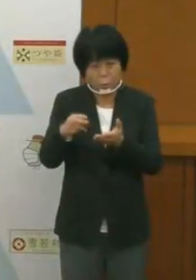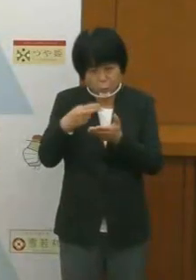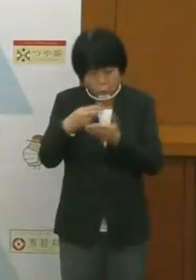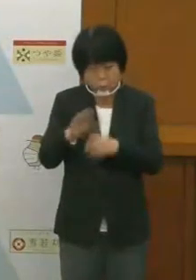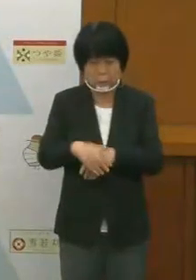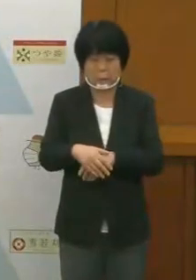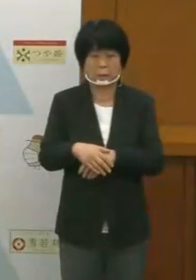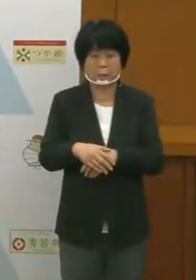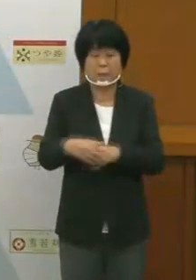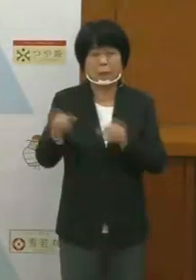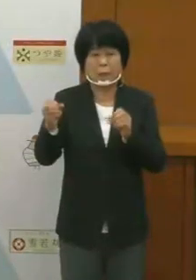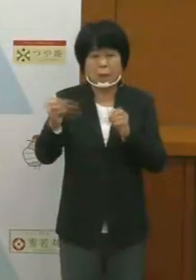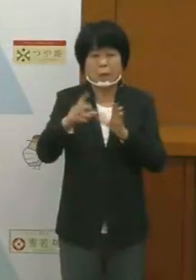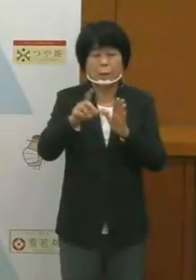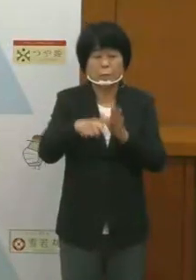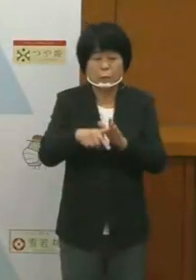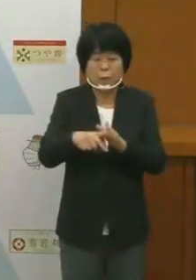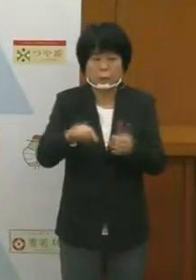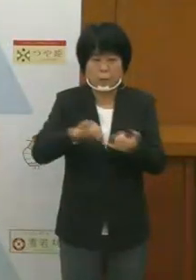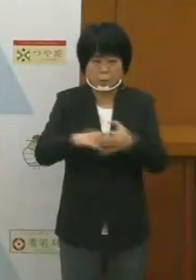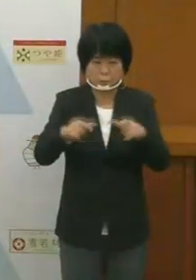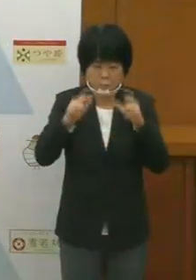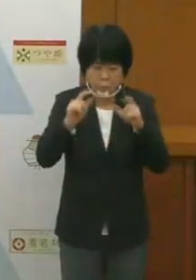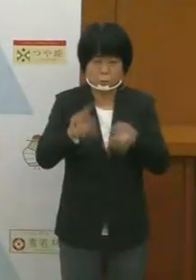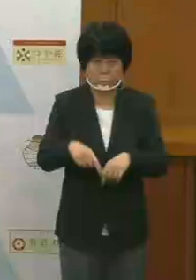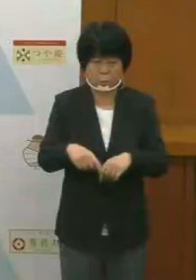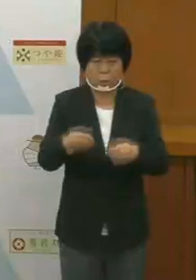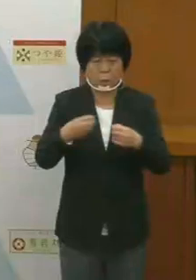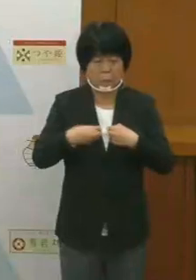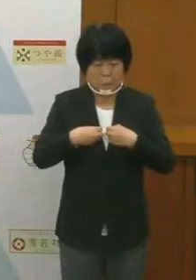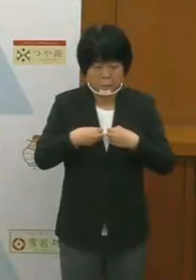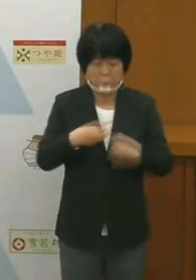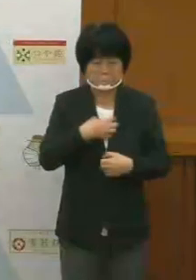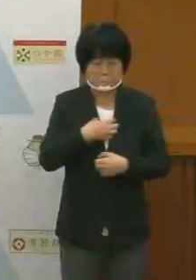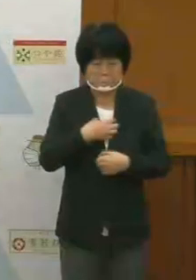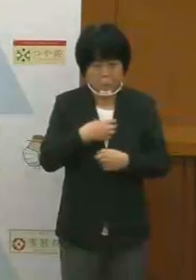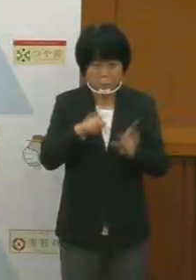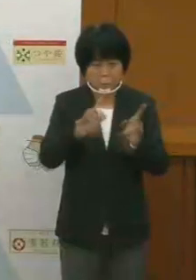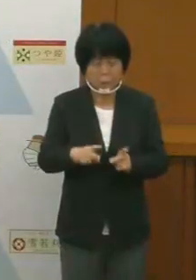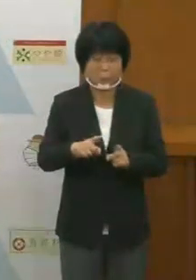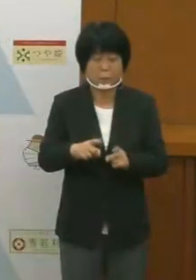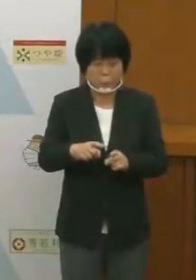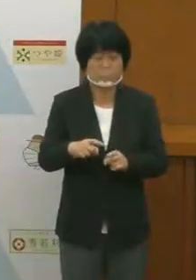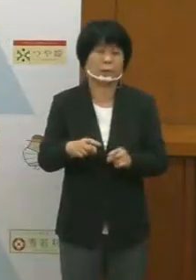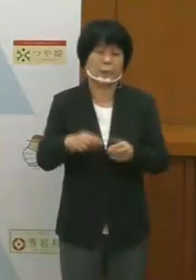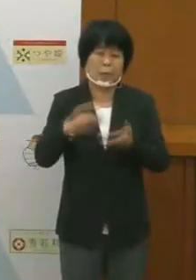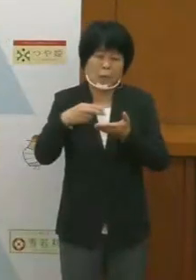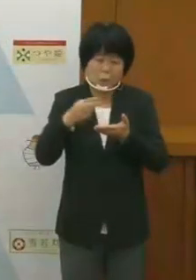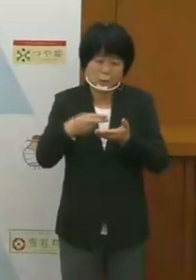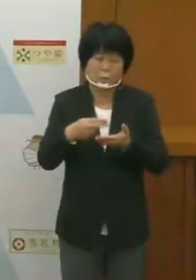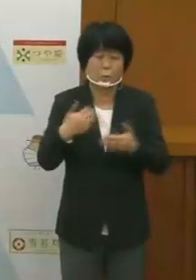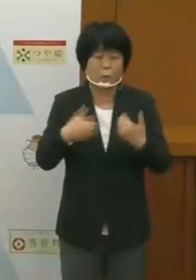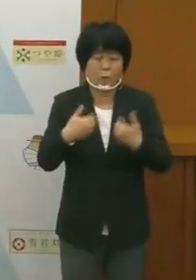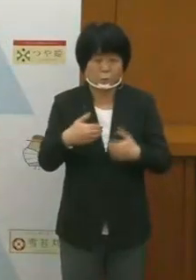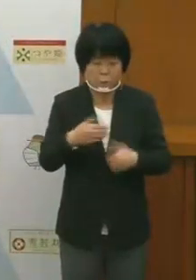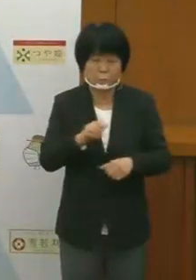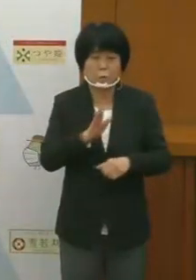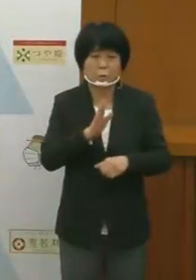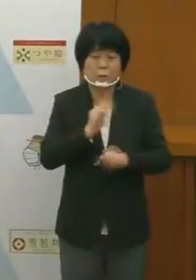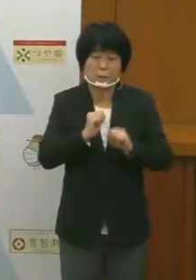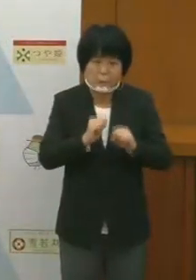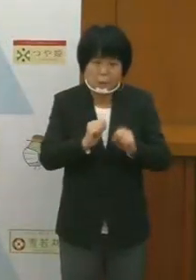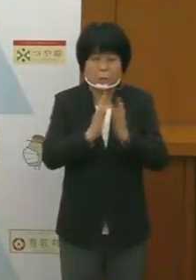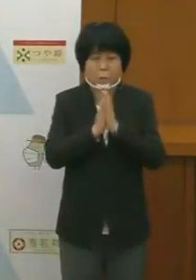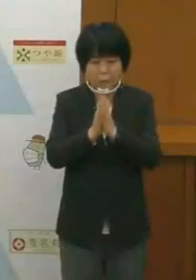会話の際のマスク着用など、感染リスクを下げながら会食を楽しむ工夫の実践をお願いいたします